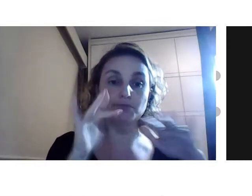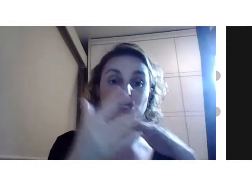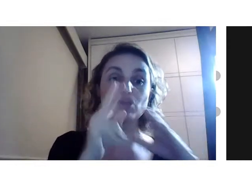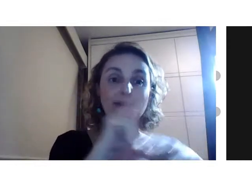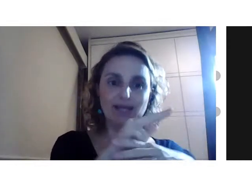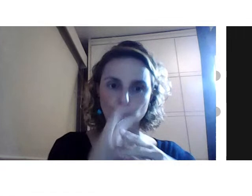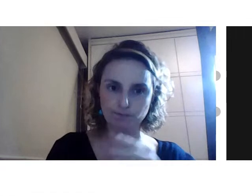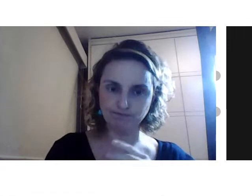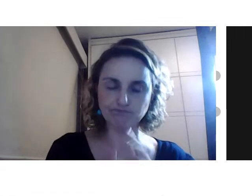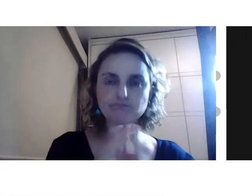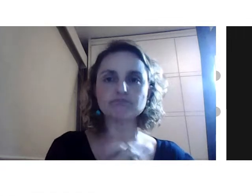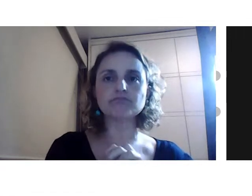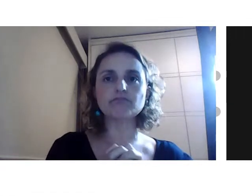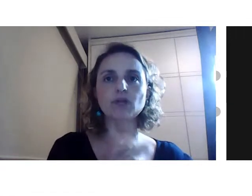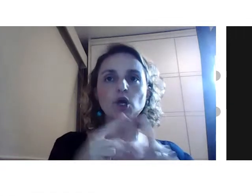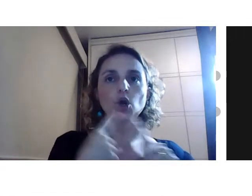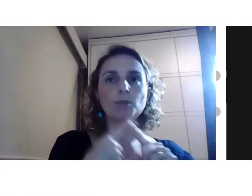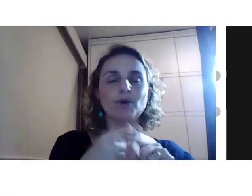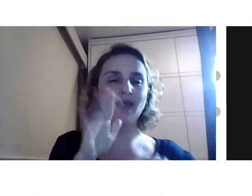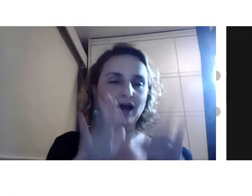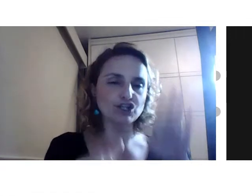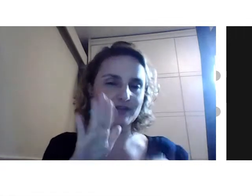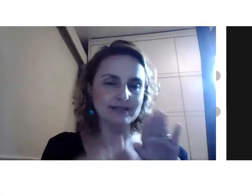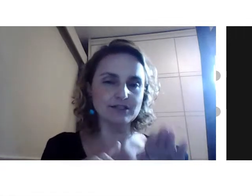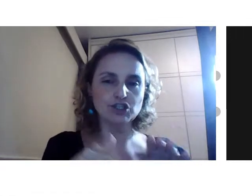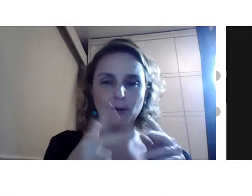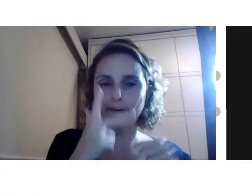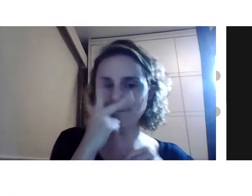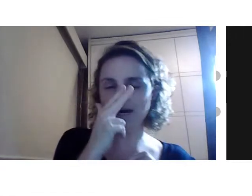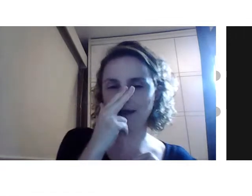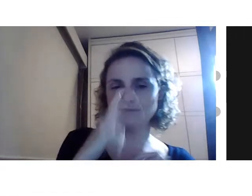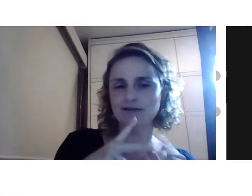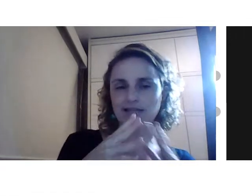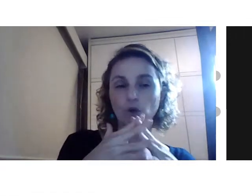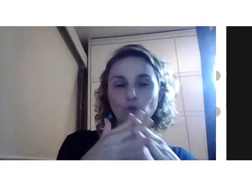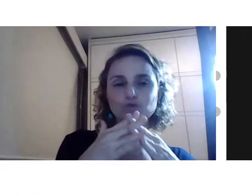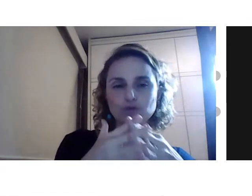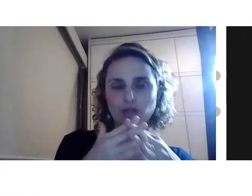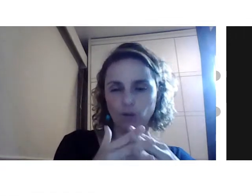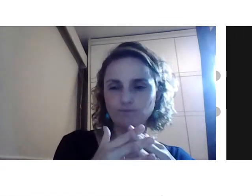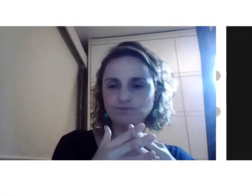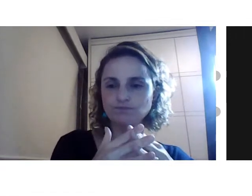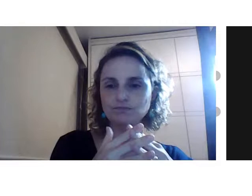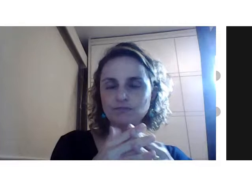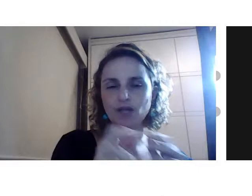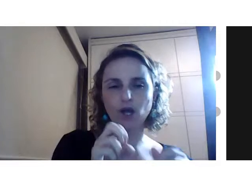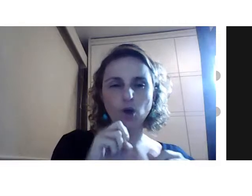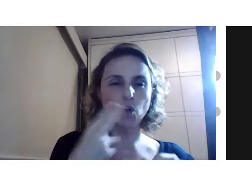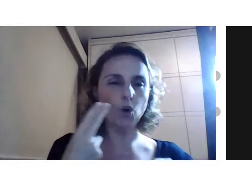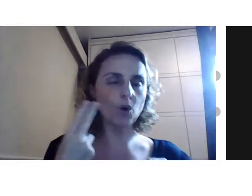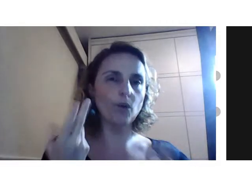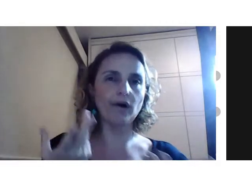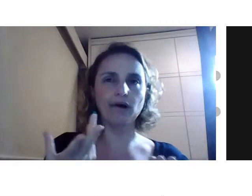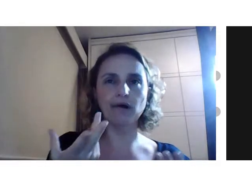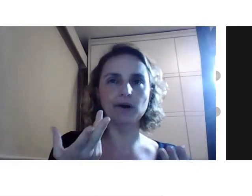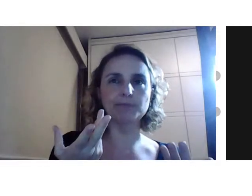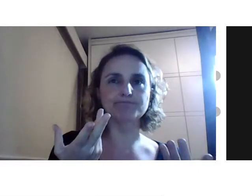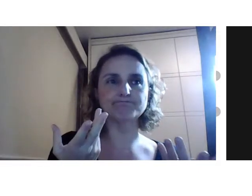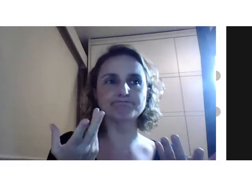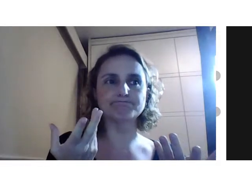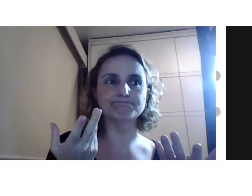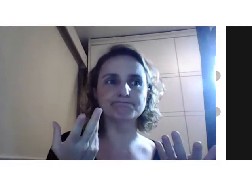no mundo isso é muito importante e agora que eu gostaria de retratar sobre Ninja inclusiva